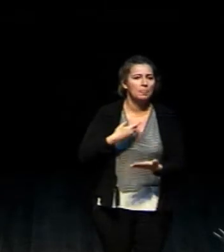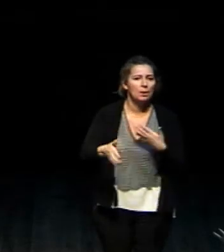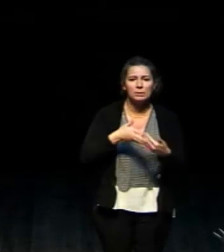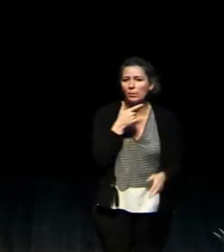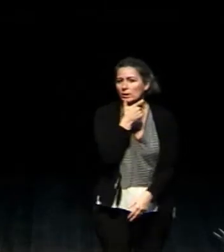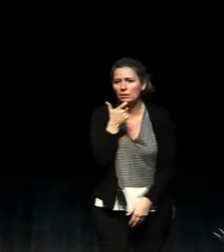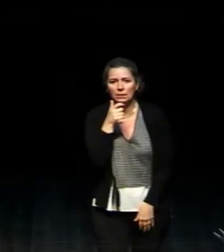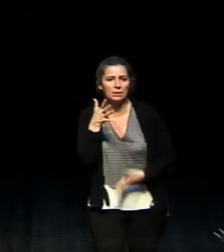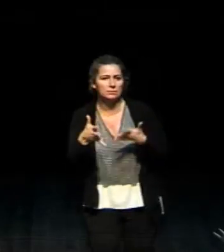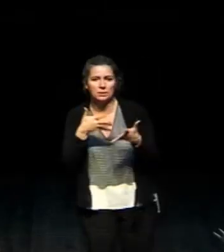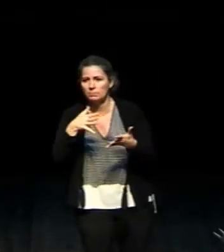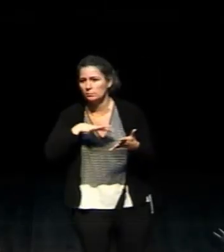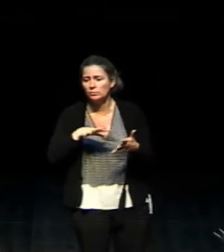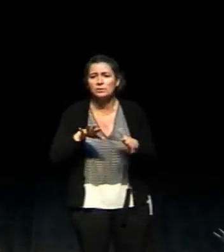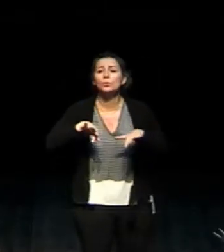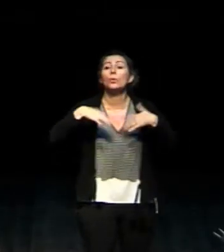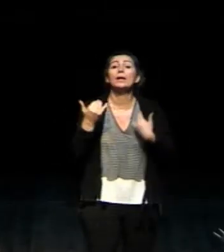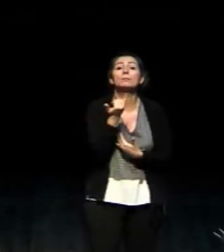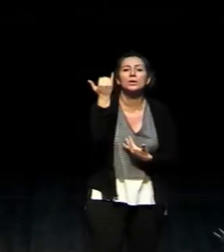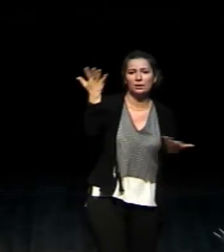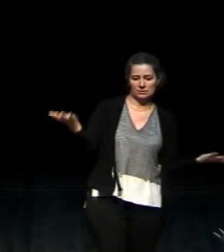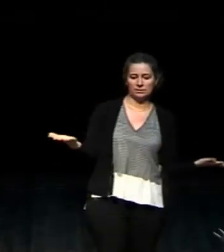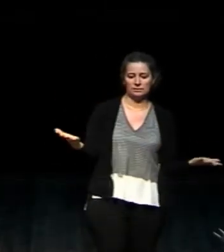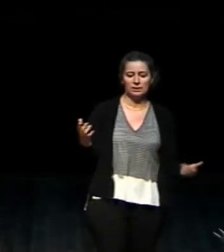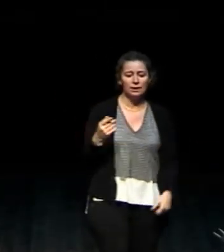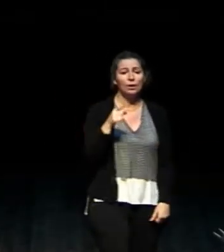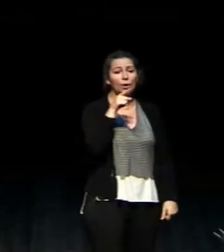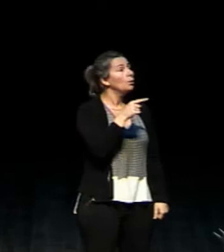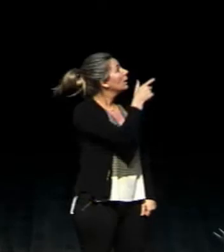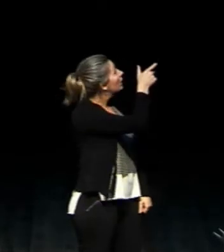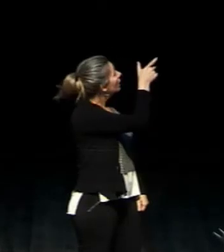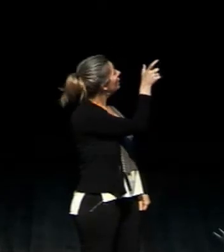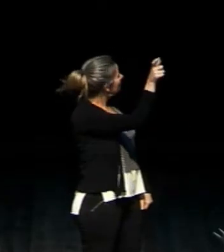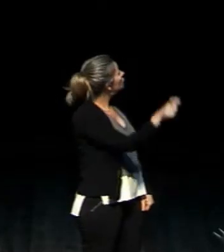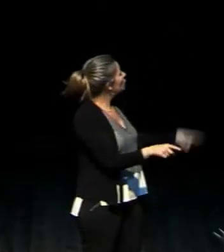língua nova? Bom, não importa se seja lá o inglês ou a língua de sinais.